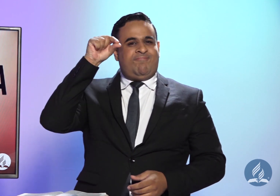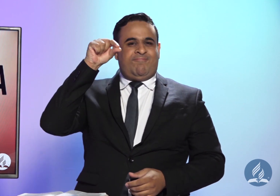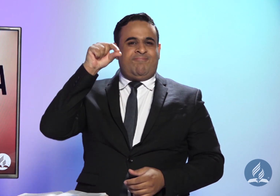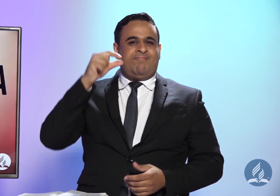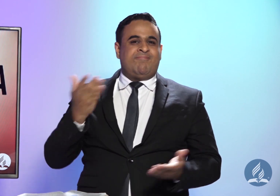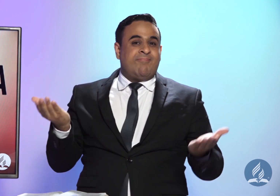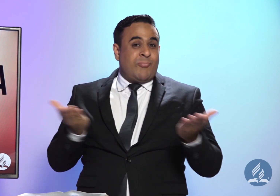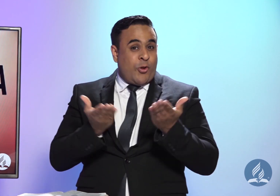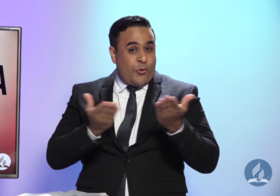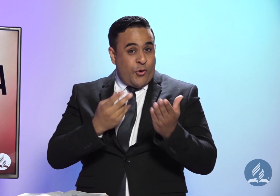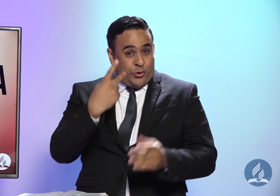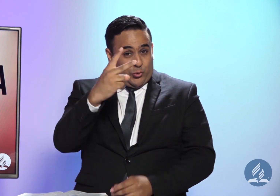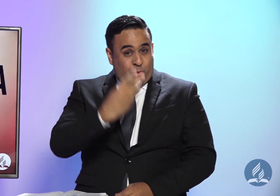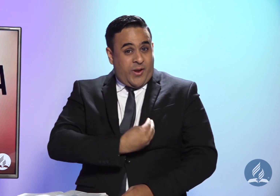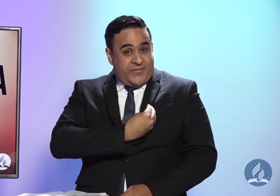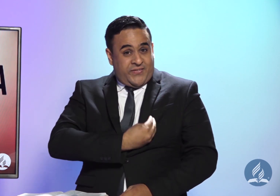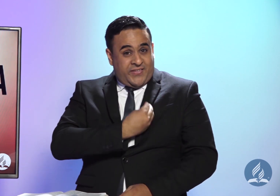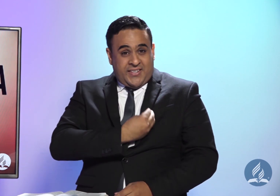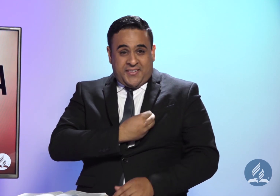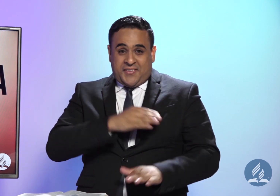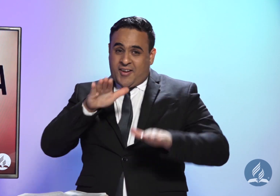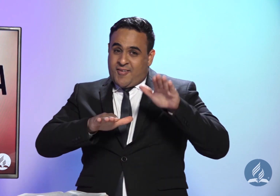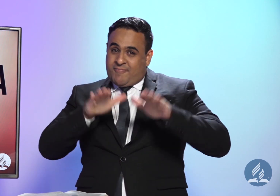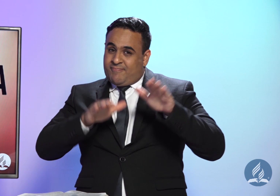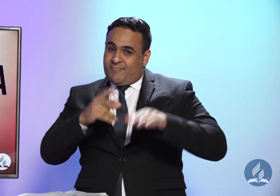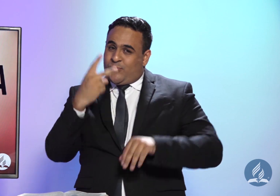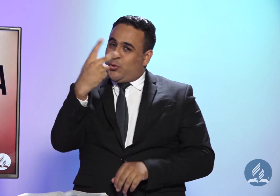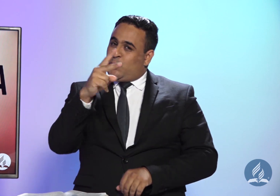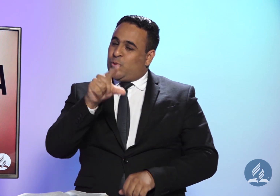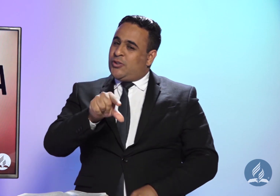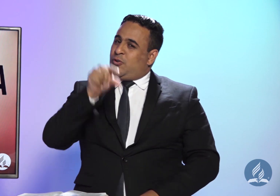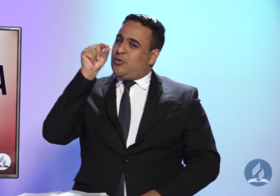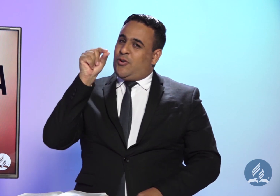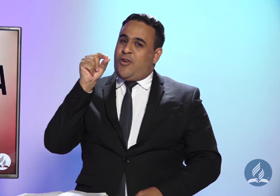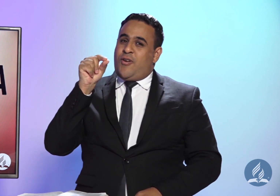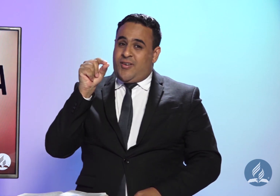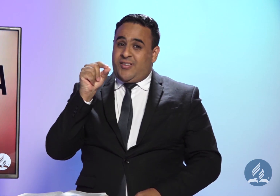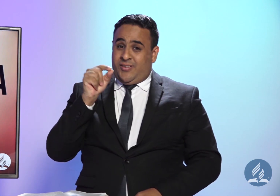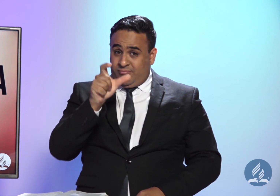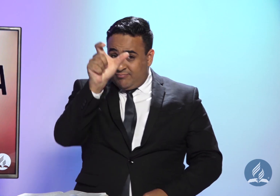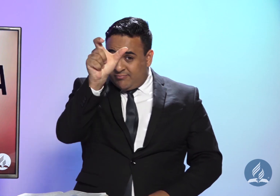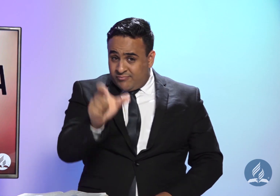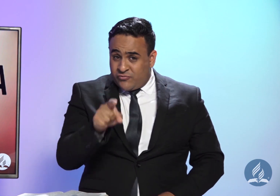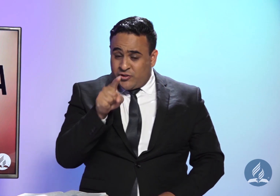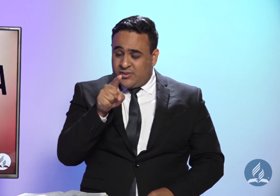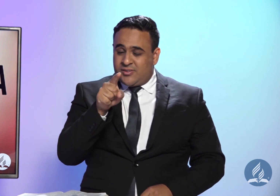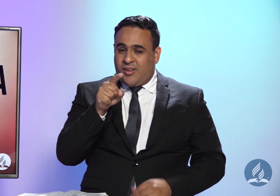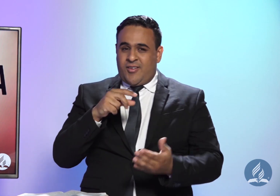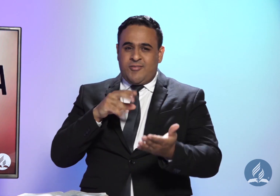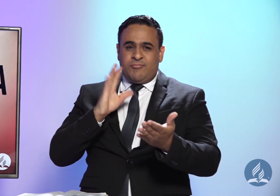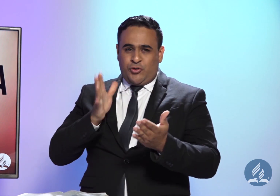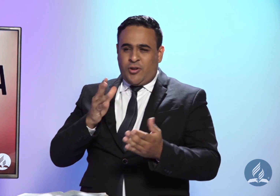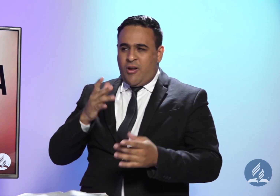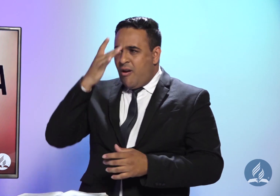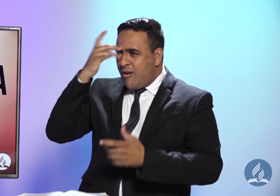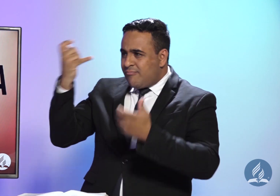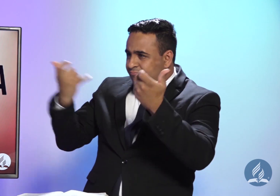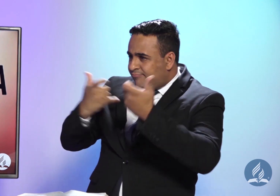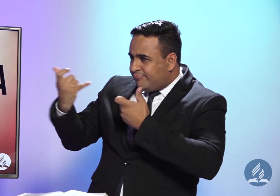E agora só está faltando uma coisa, só está faltando você escolher, está faltando você decidir. Os seus amigos já